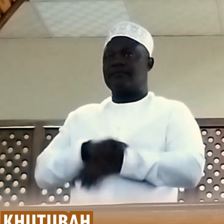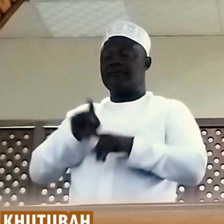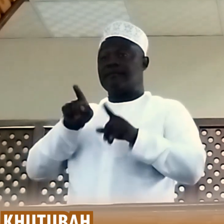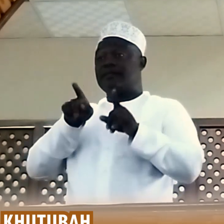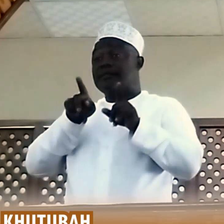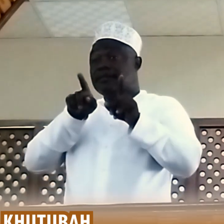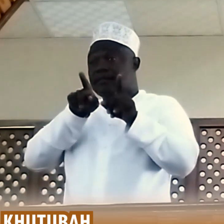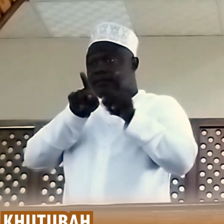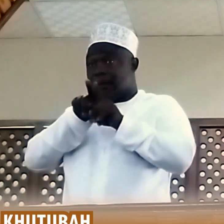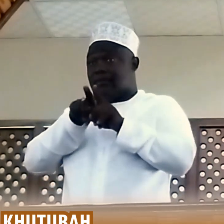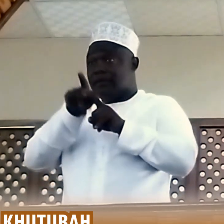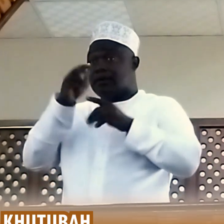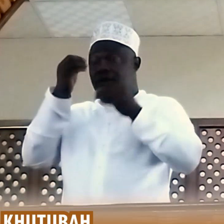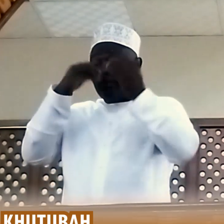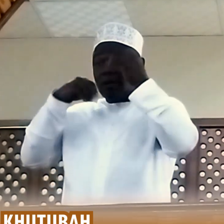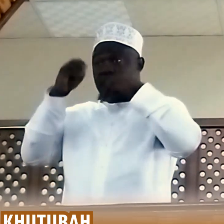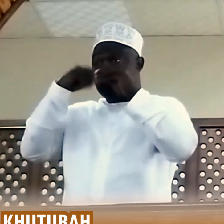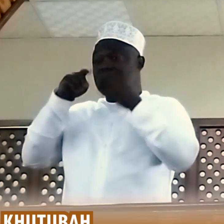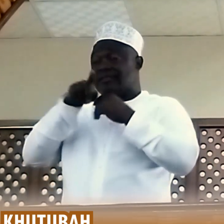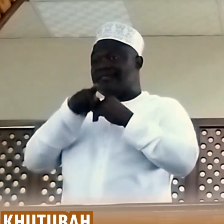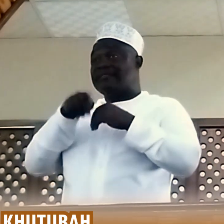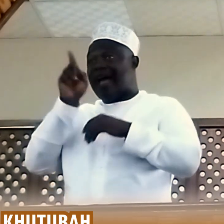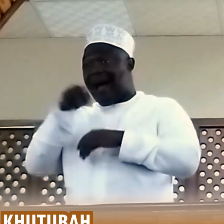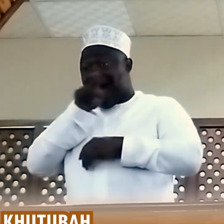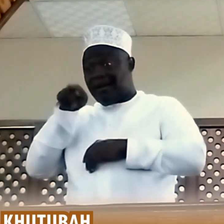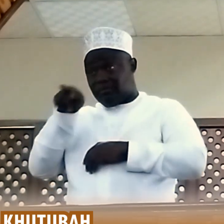arishwatu fi lislam محرمة